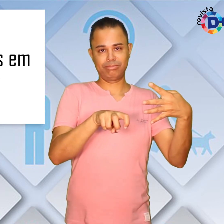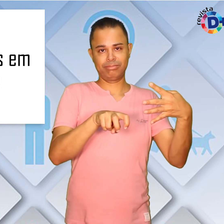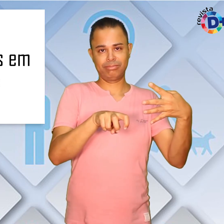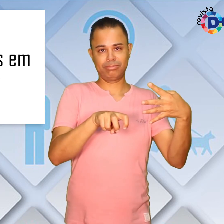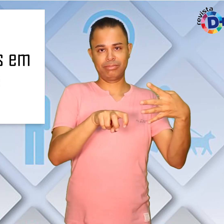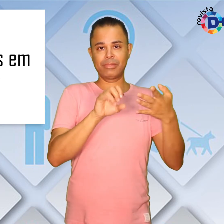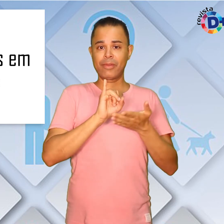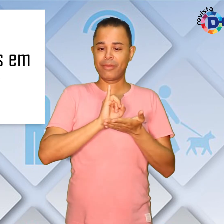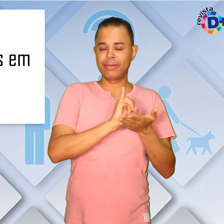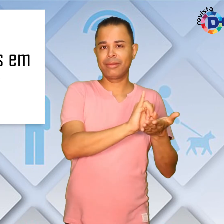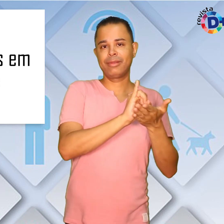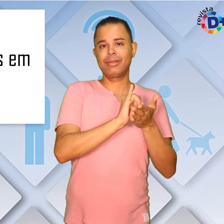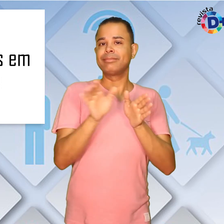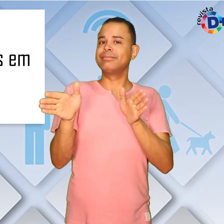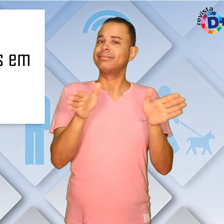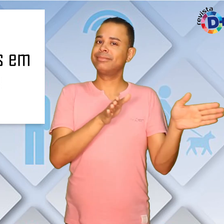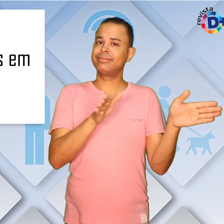investimentos em acessibilidade